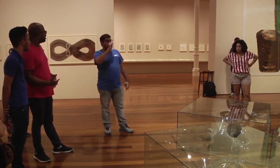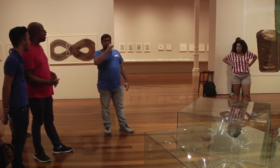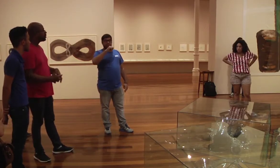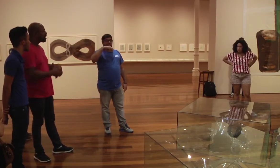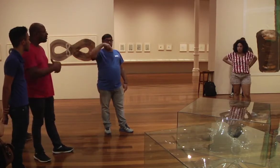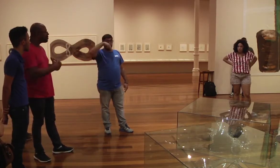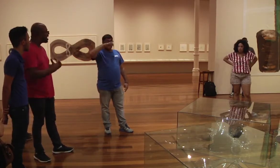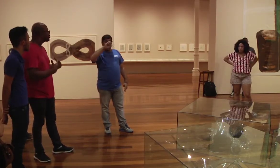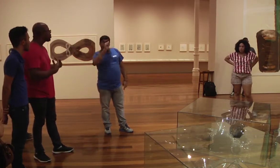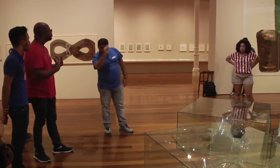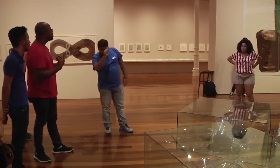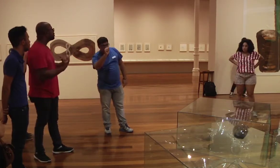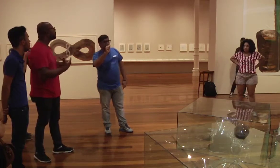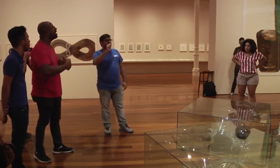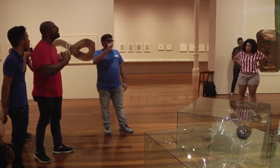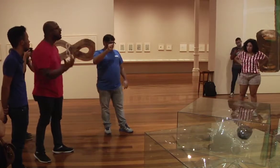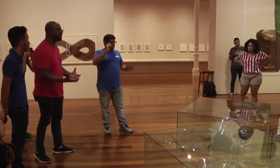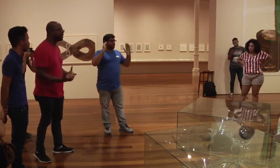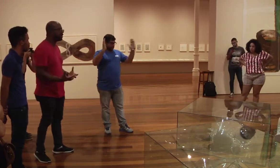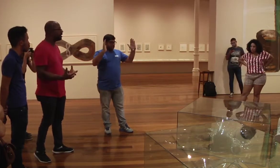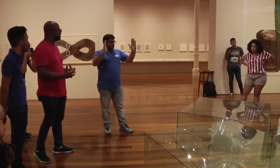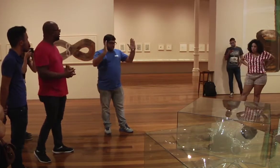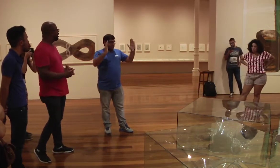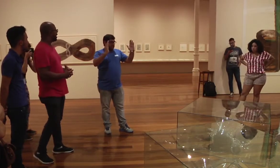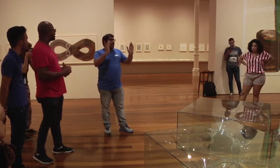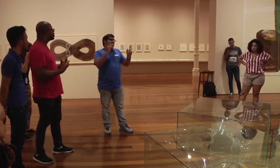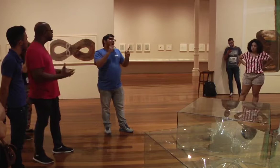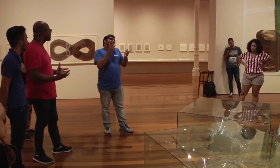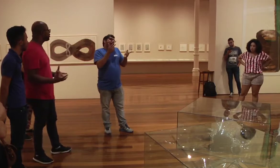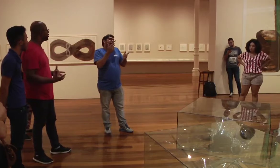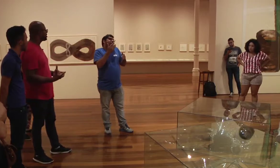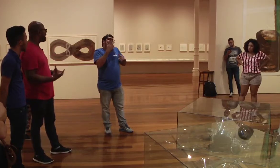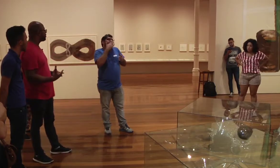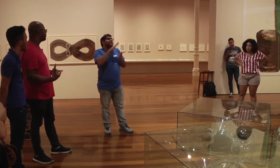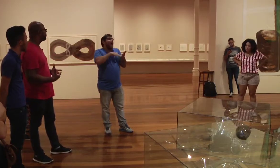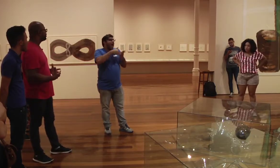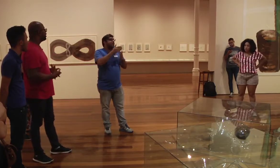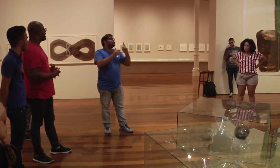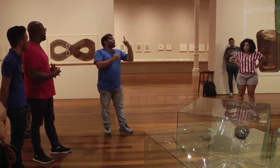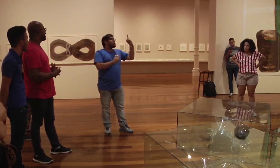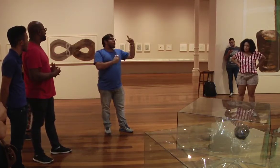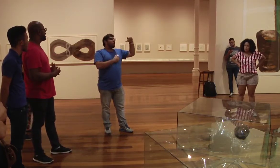Ele gostava de uma arte contemporânea, né? Era disso que ele gostava.